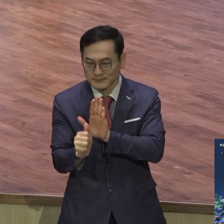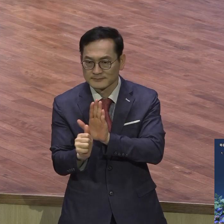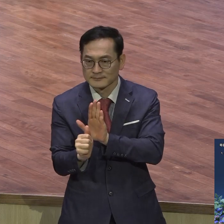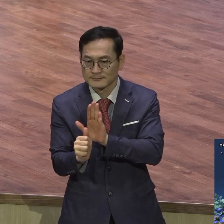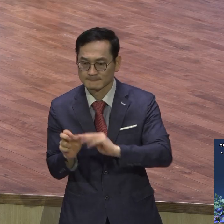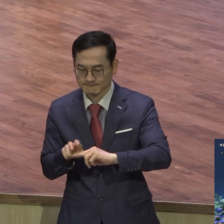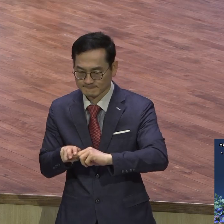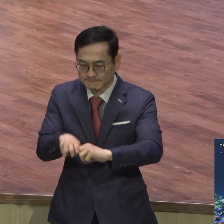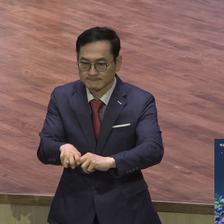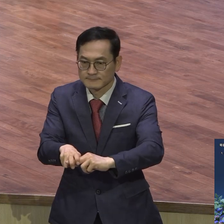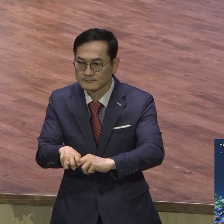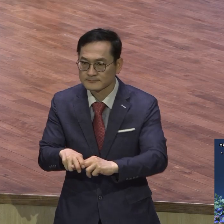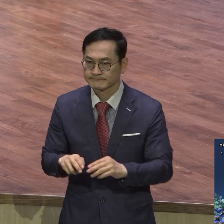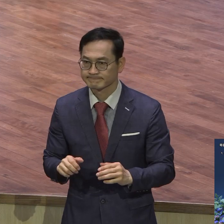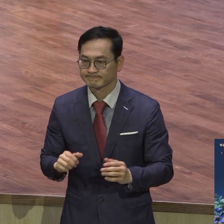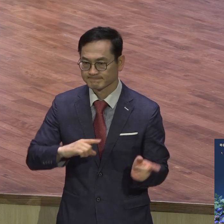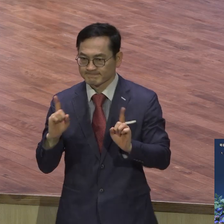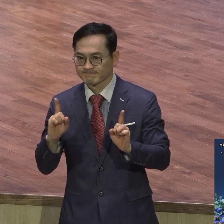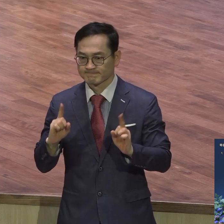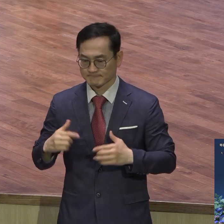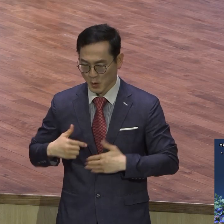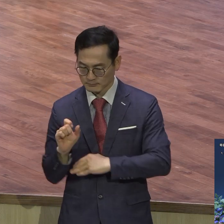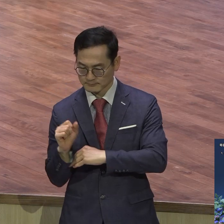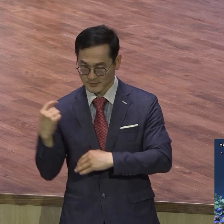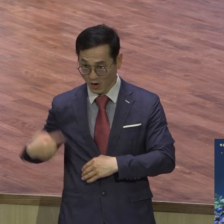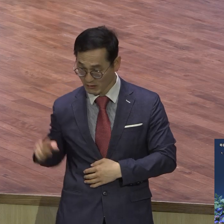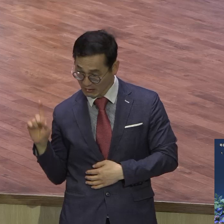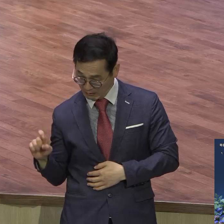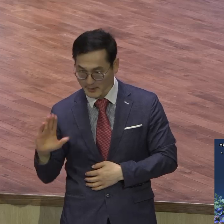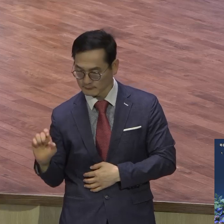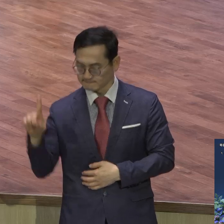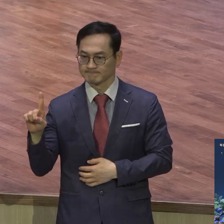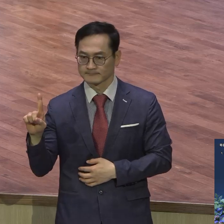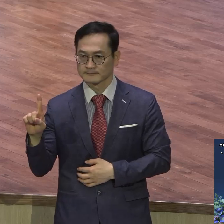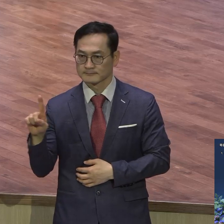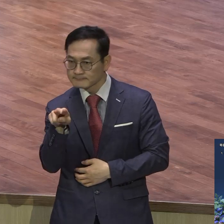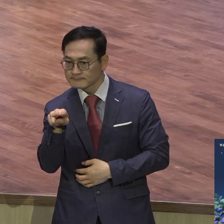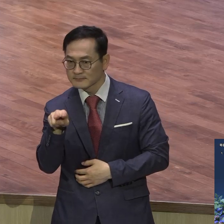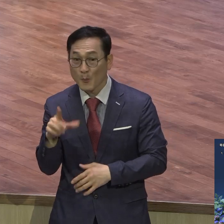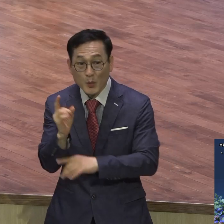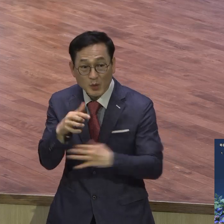누가 말 전투하면서 싸우는데 이런 사람 어디 있어요?